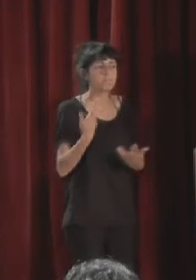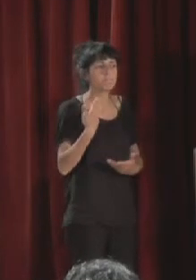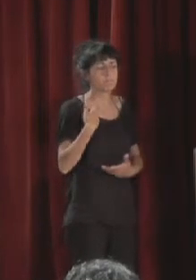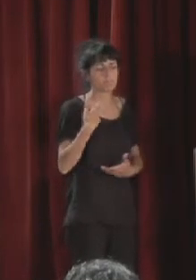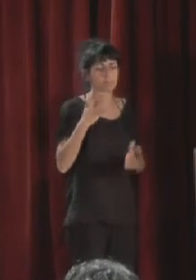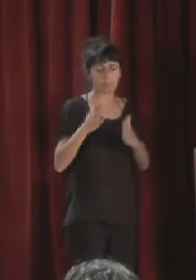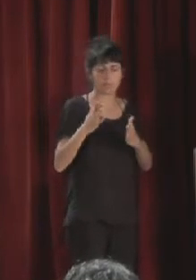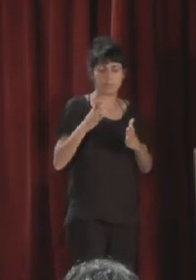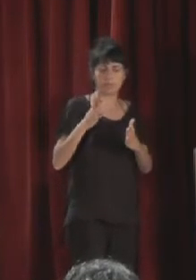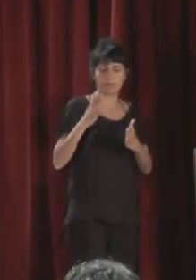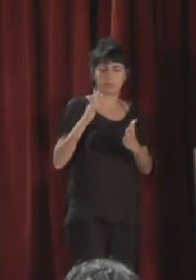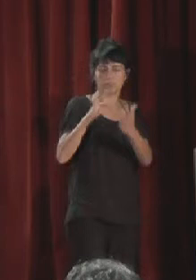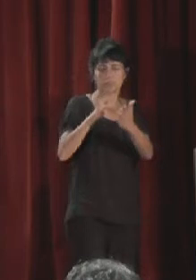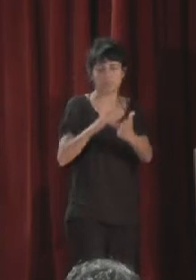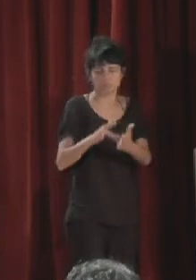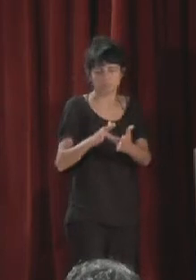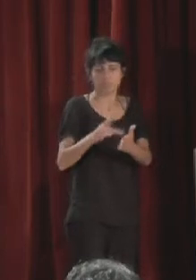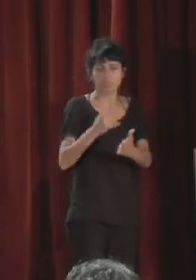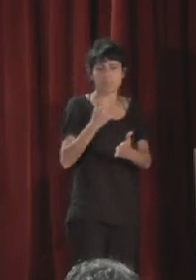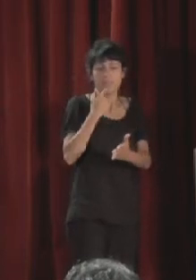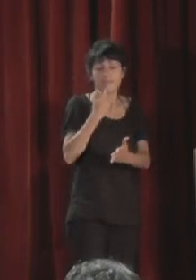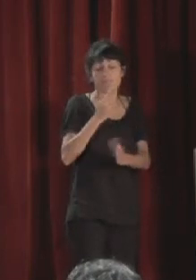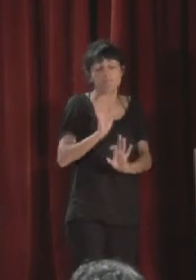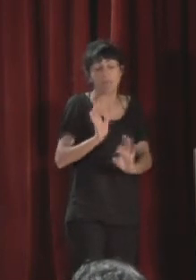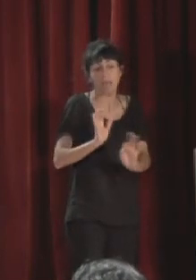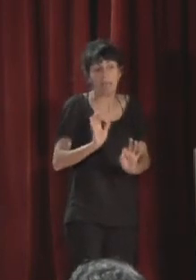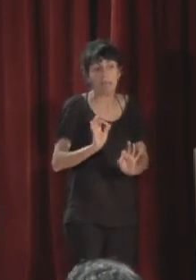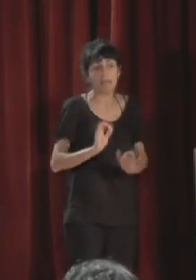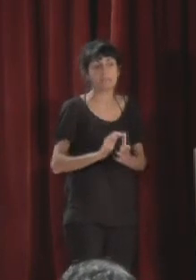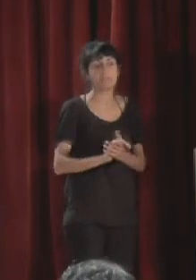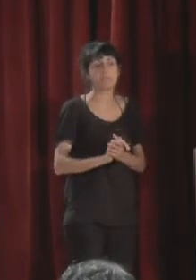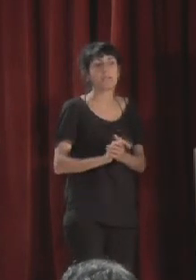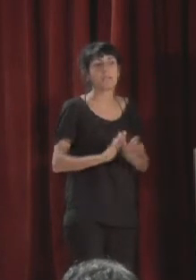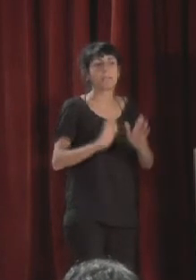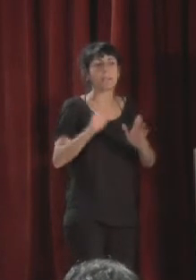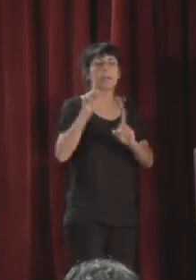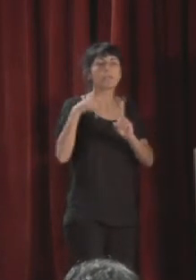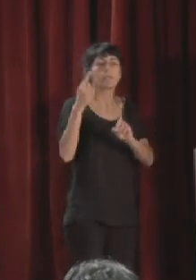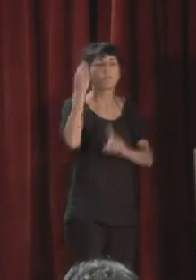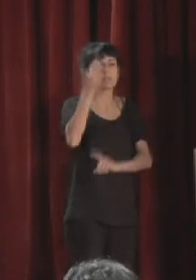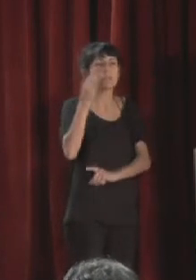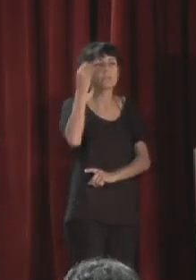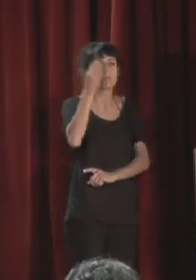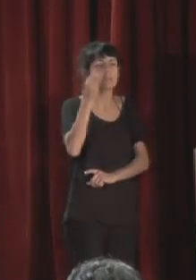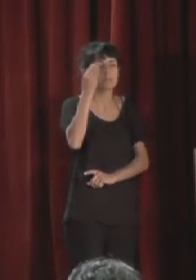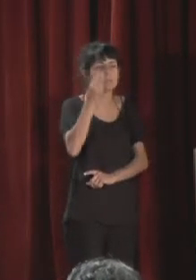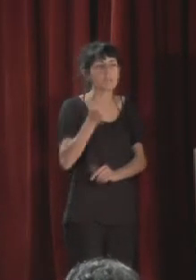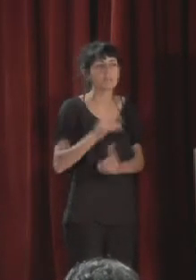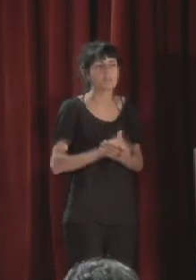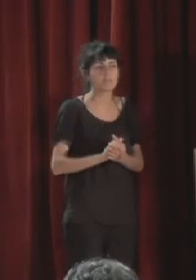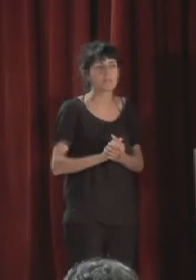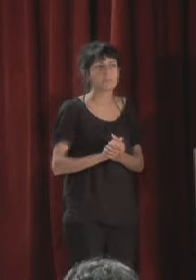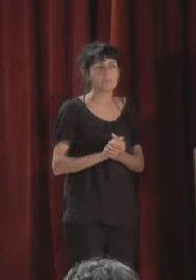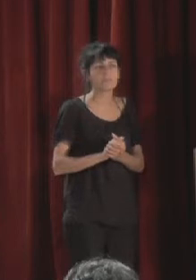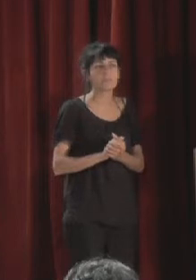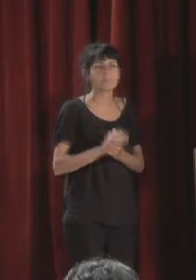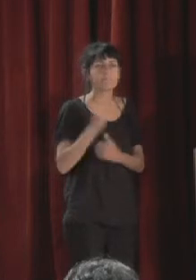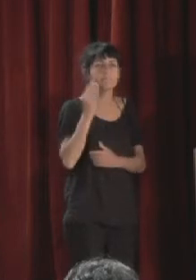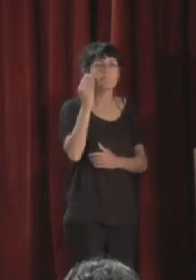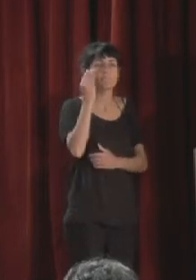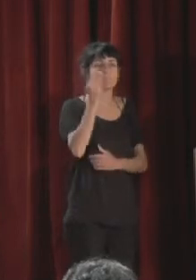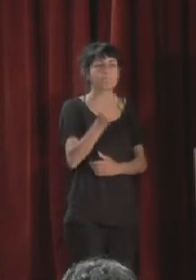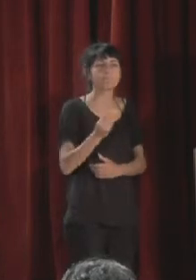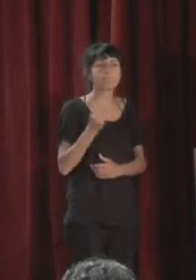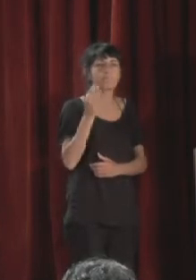nada, pero o que me veu á cabeza foi unha frase. Foi a frase de sinal que cabalgamos. Non sei moi ben